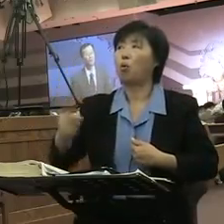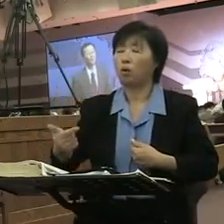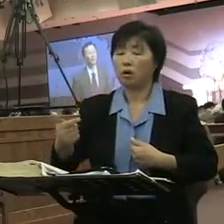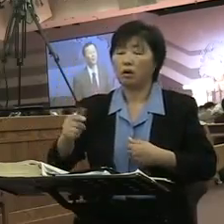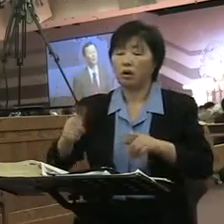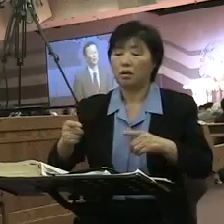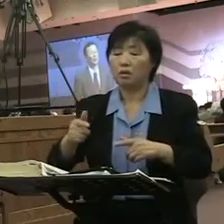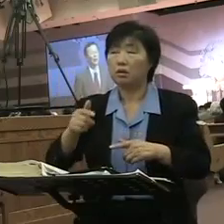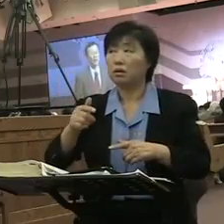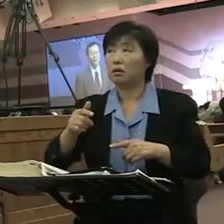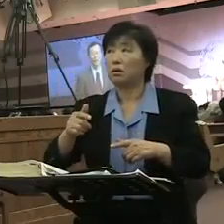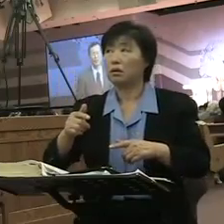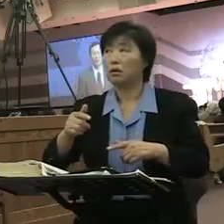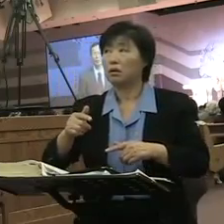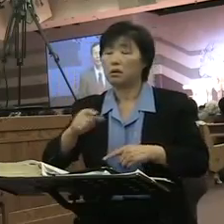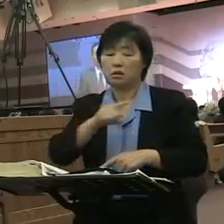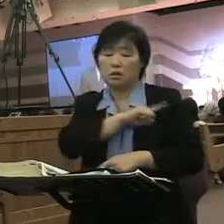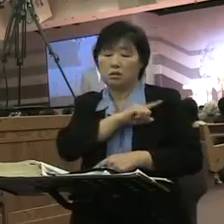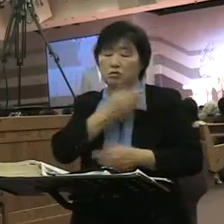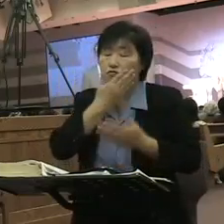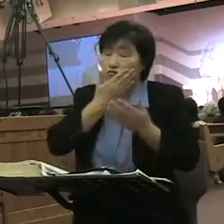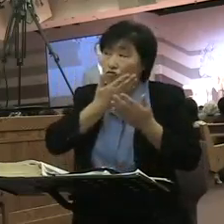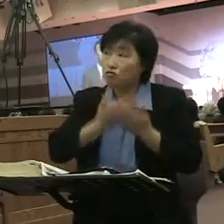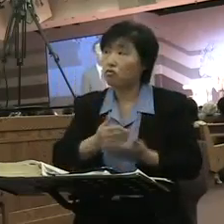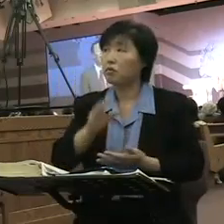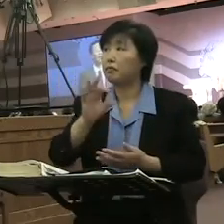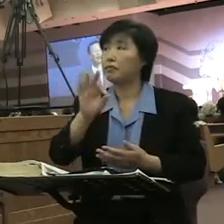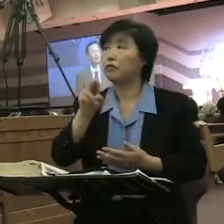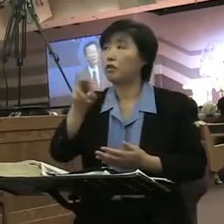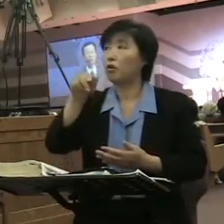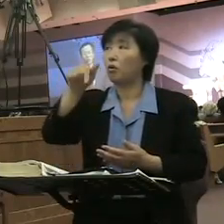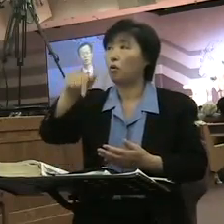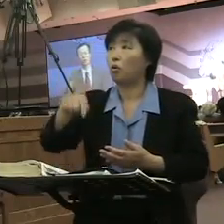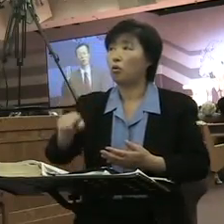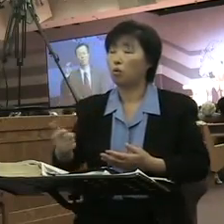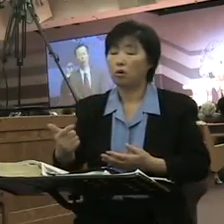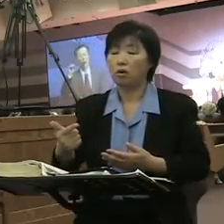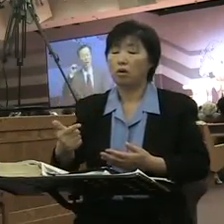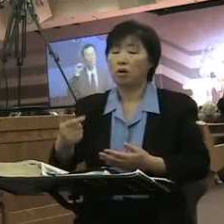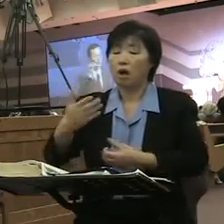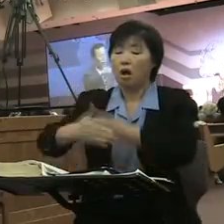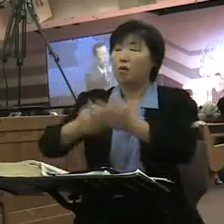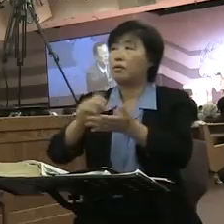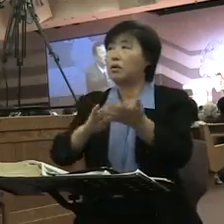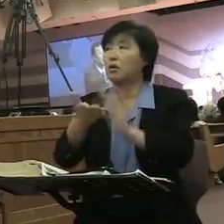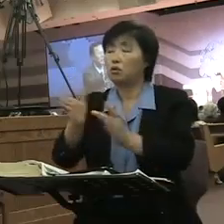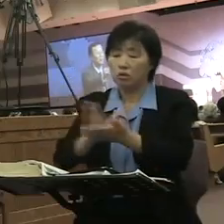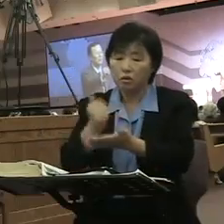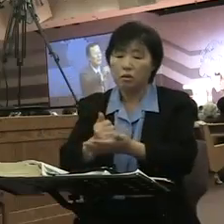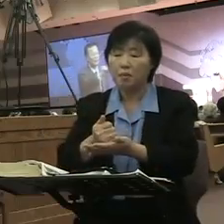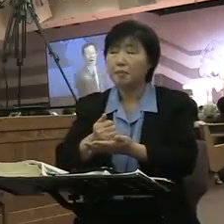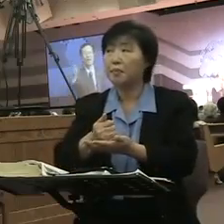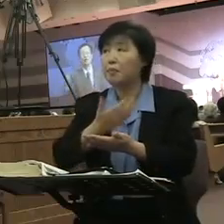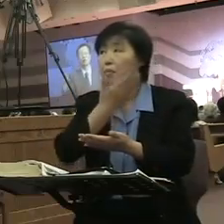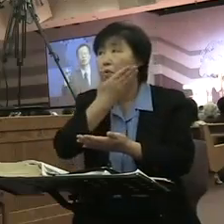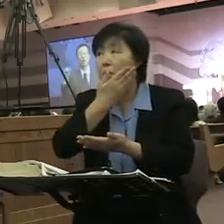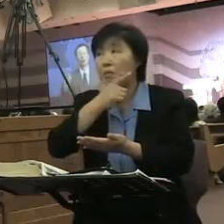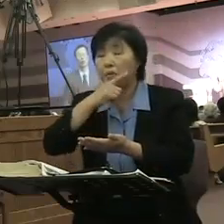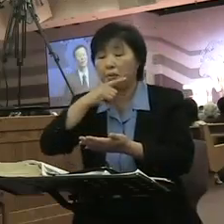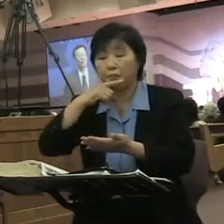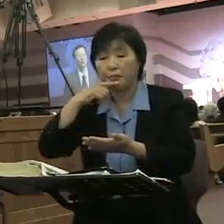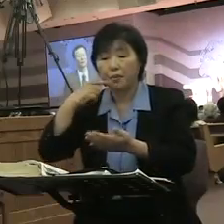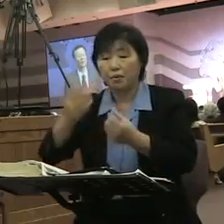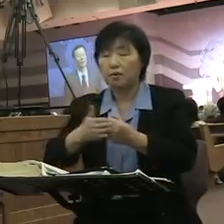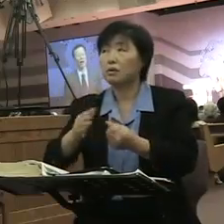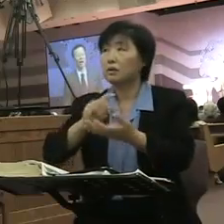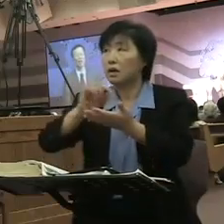여권. 하나님께서 당신의 어린 양 예수 그리스도의 보혈의 피로써 사인해 주신